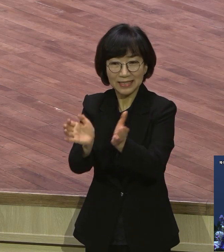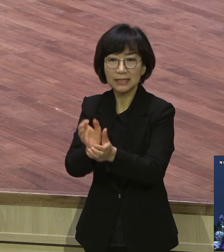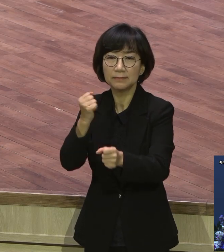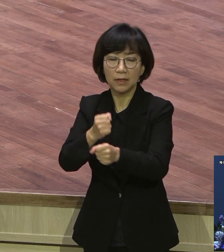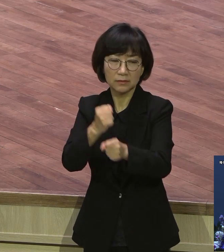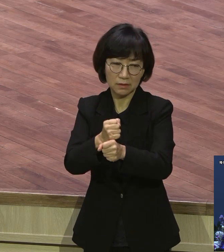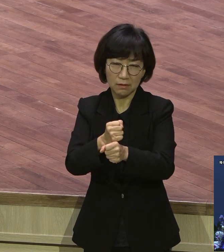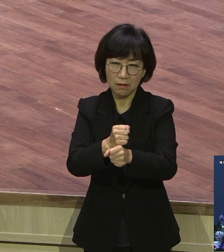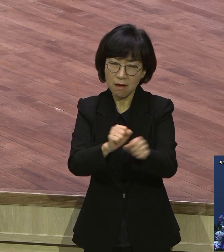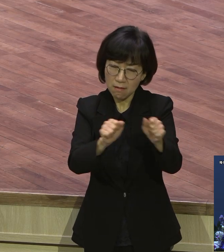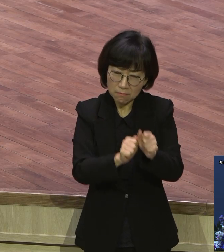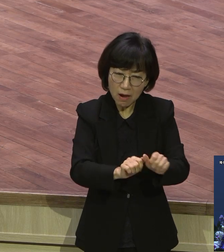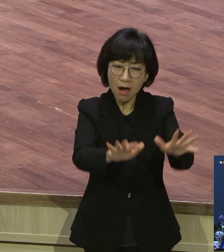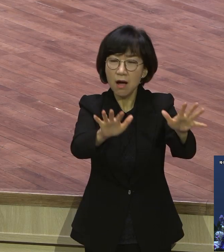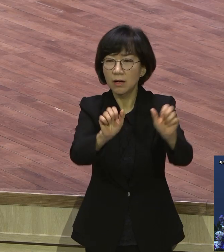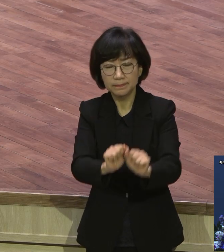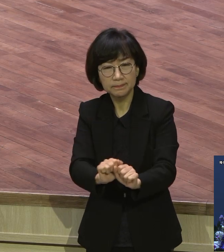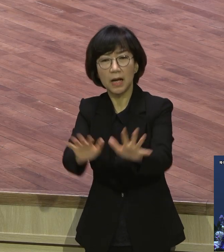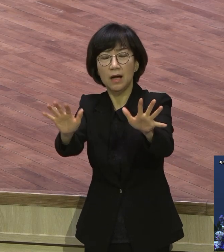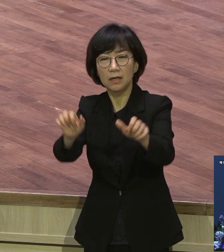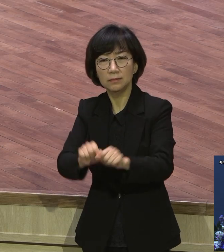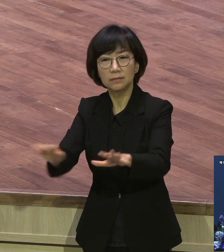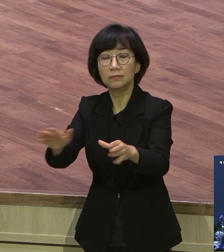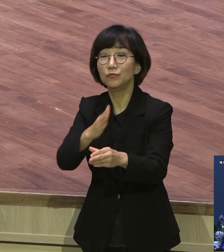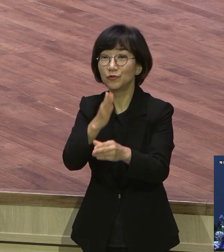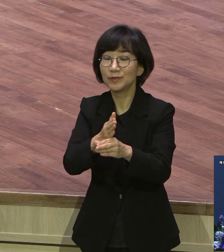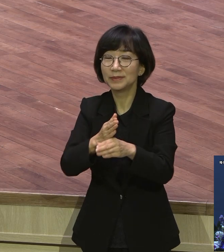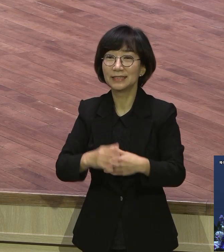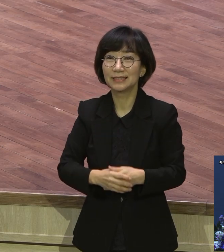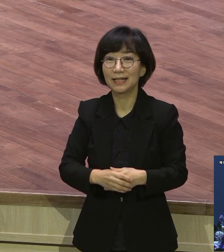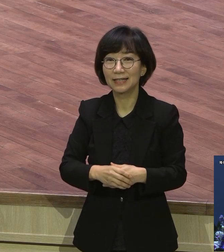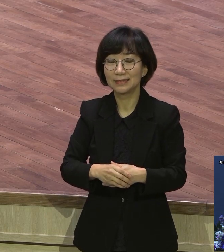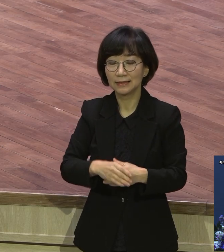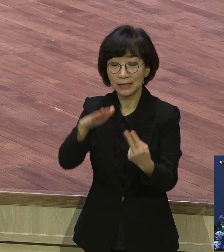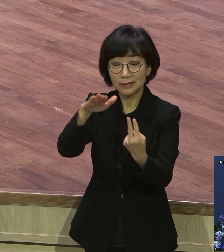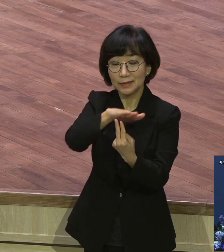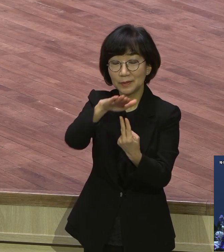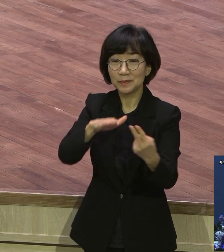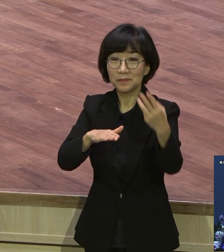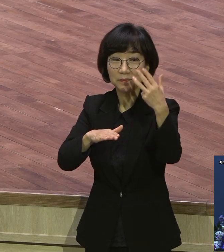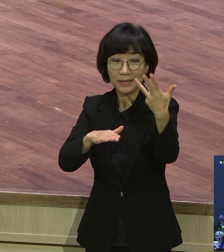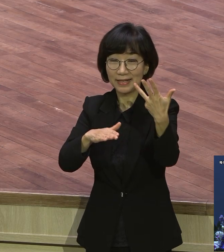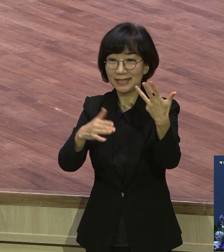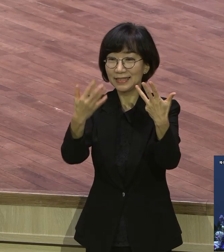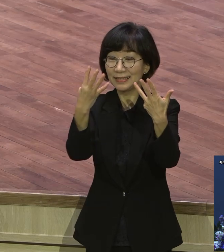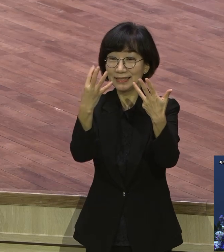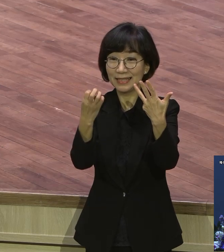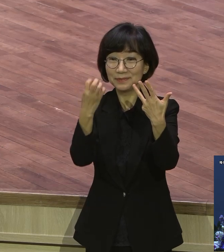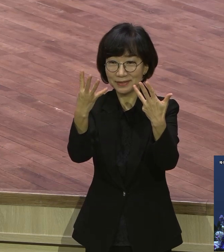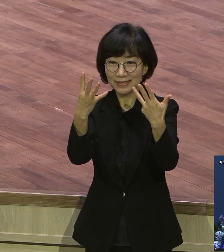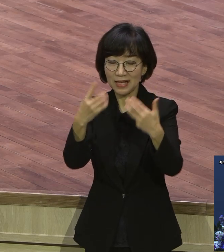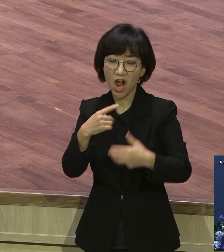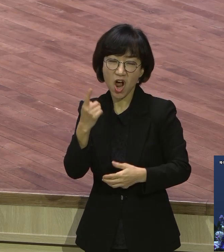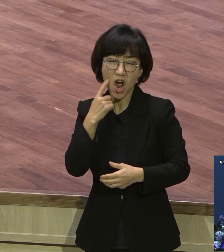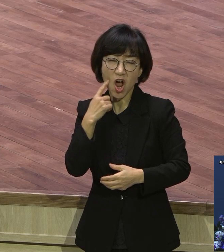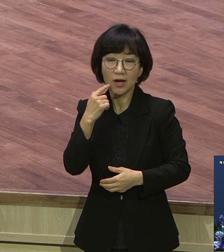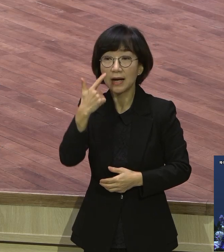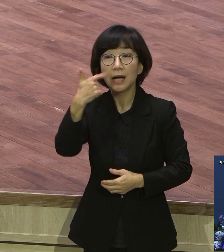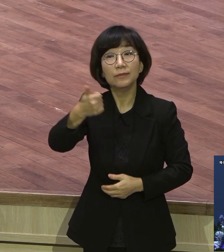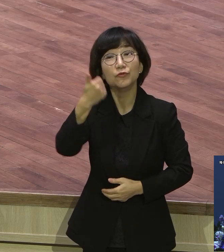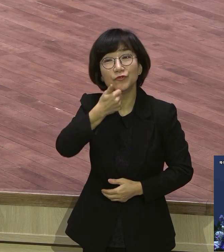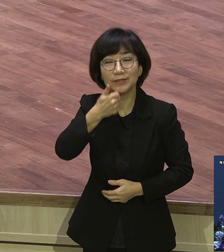확산시켜 나오고 있어요 지금 신천지가 요한복음 8장 44절에 나와 있듯이 거짓의 아비